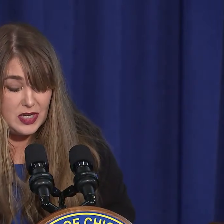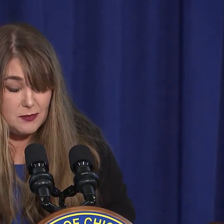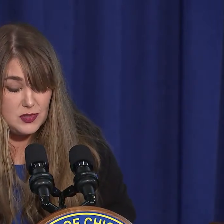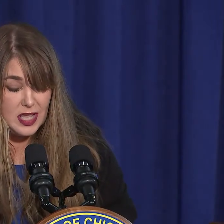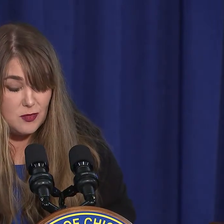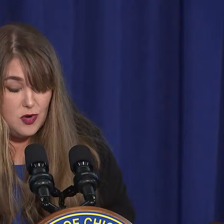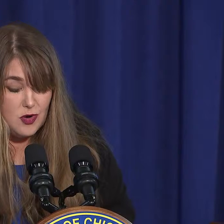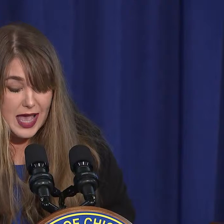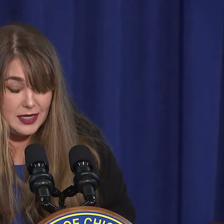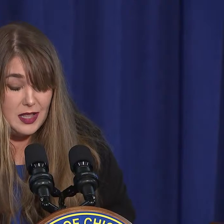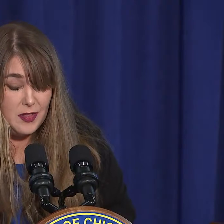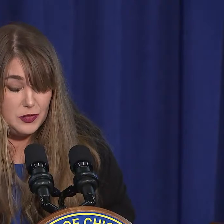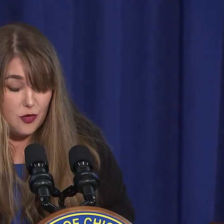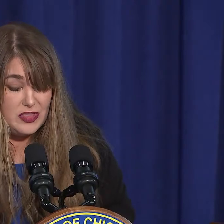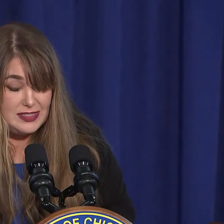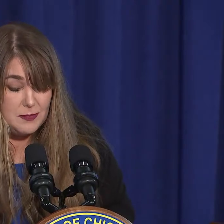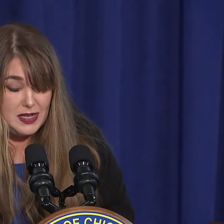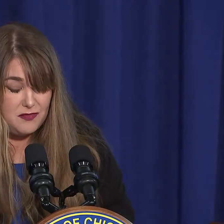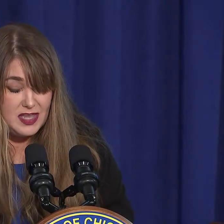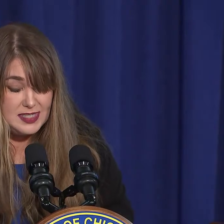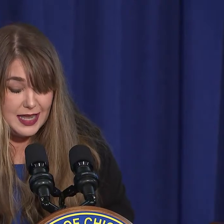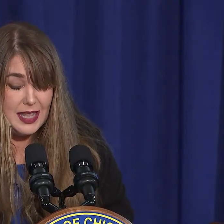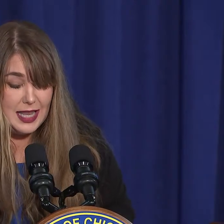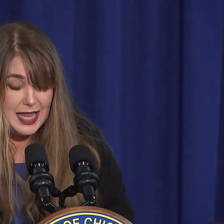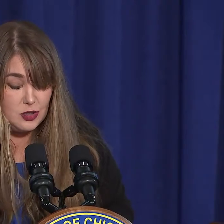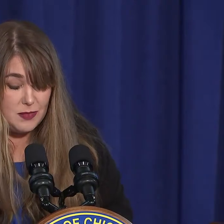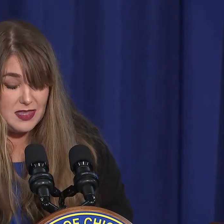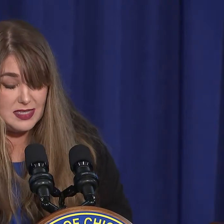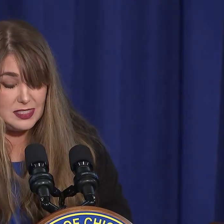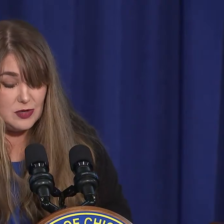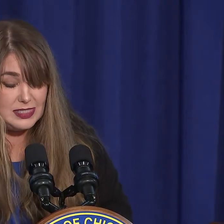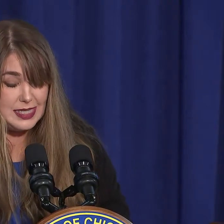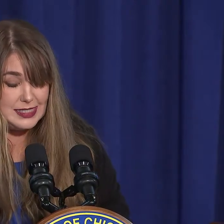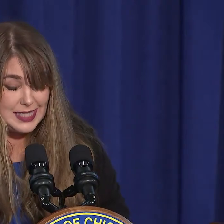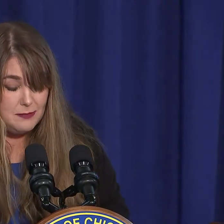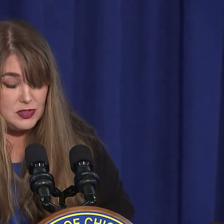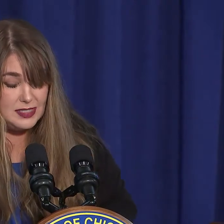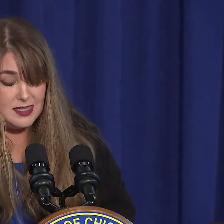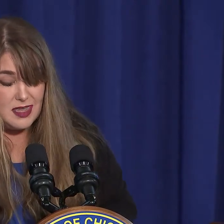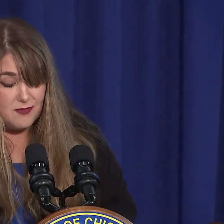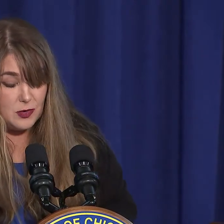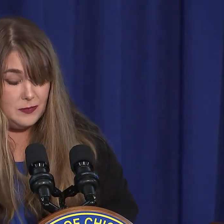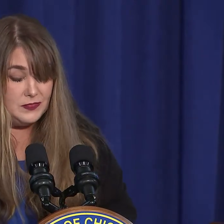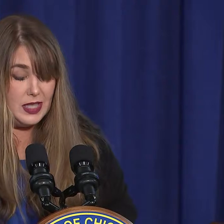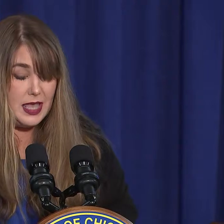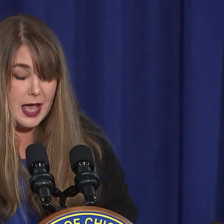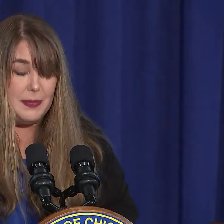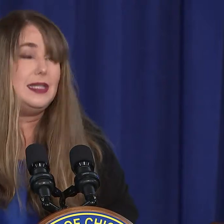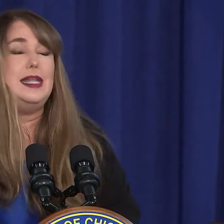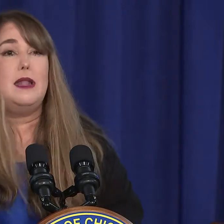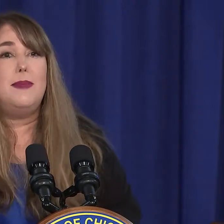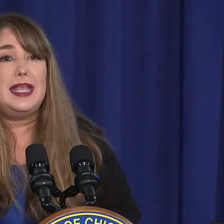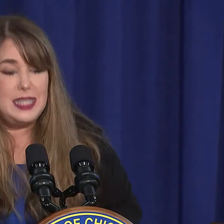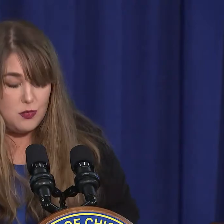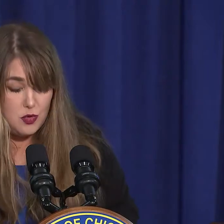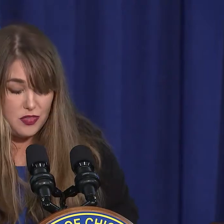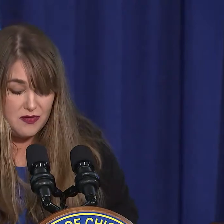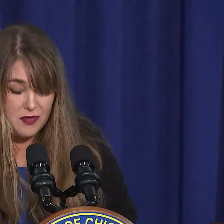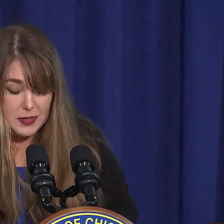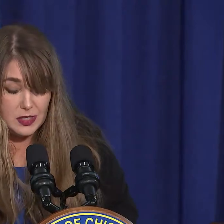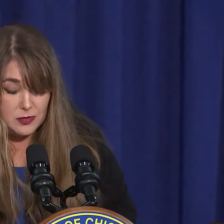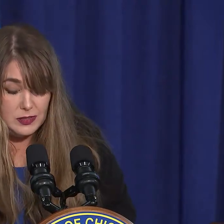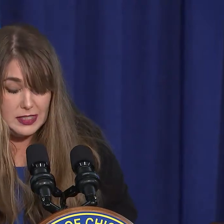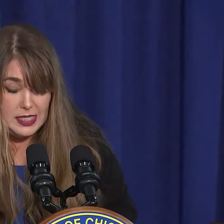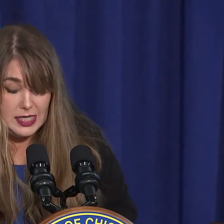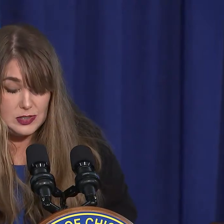nos encontramos en un lugar donde se beneficia la toma de decisiones que estamos decidiendo. A partir del 21